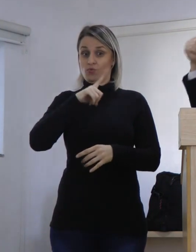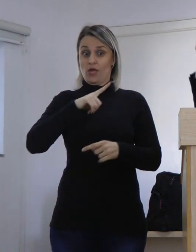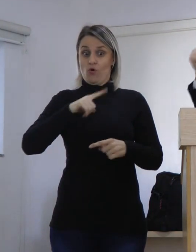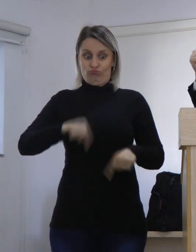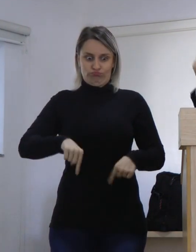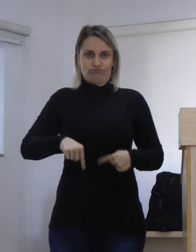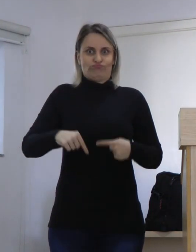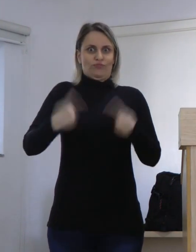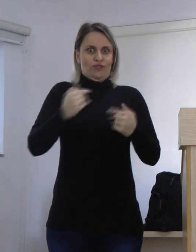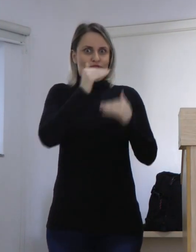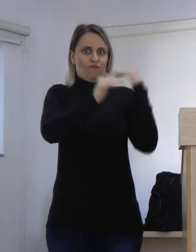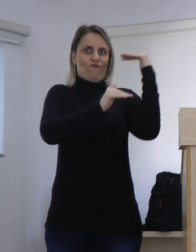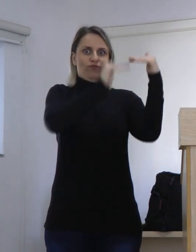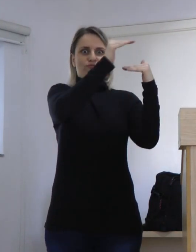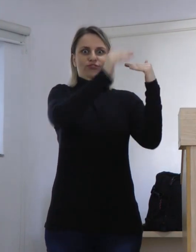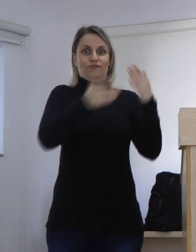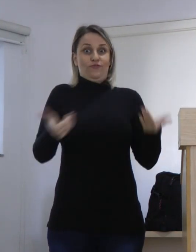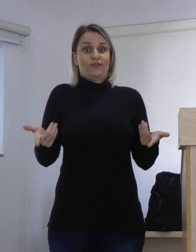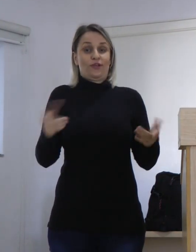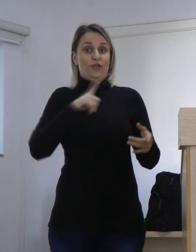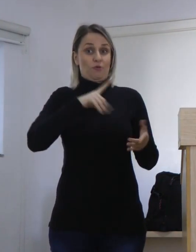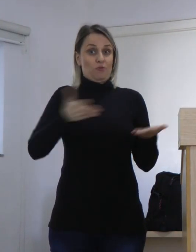em casa nesta encarnação.